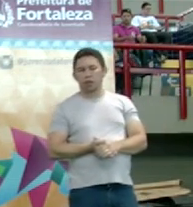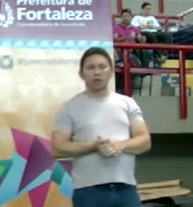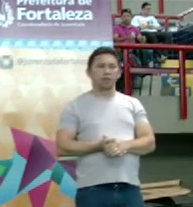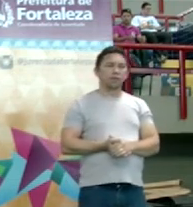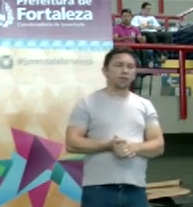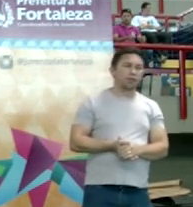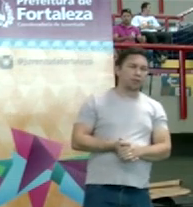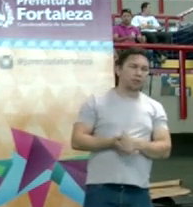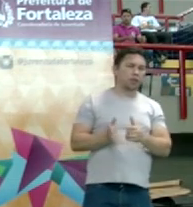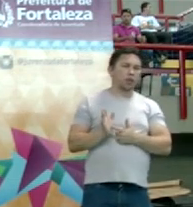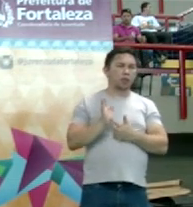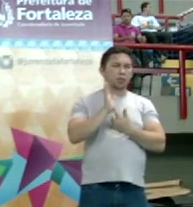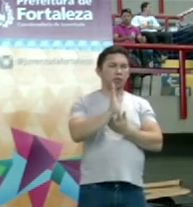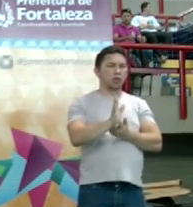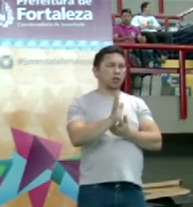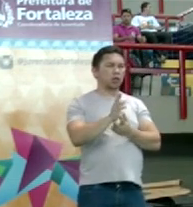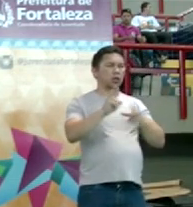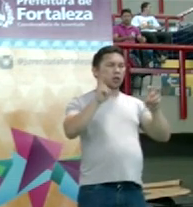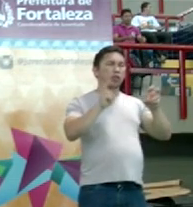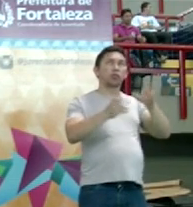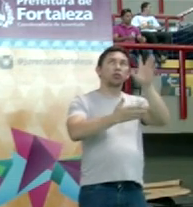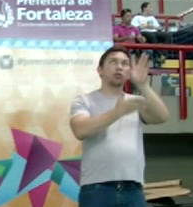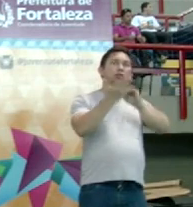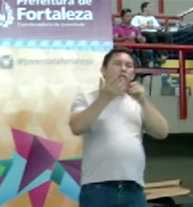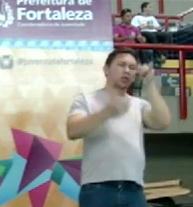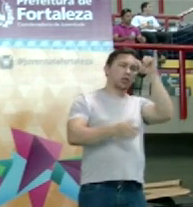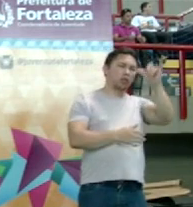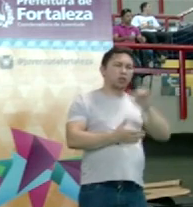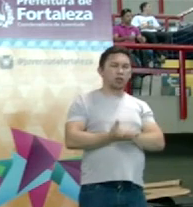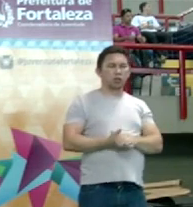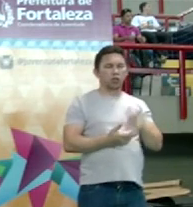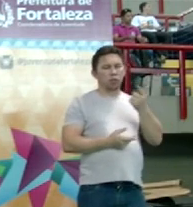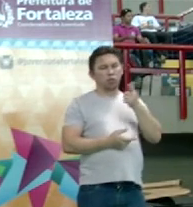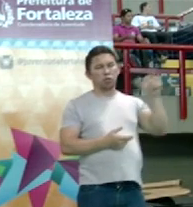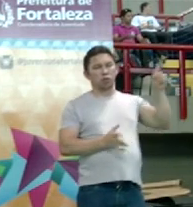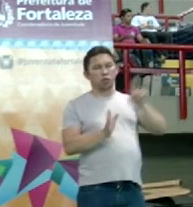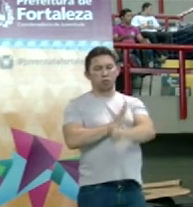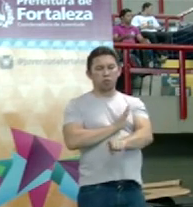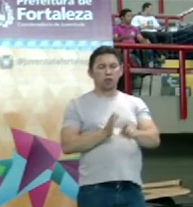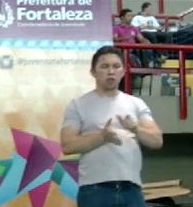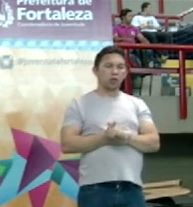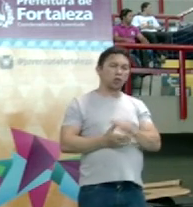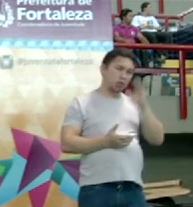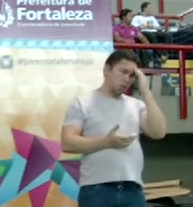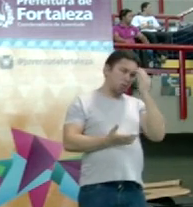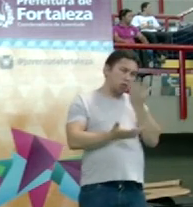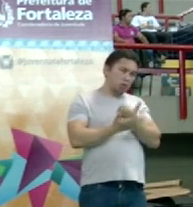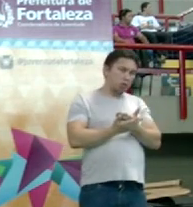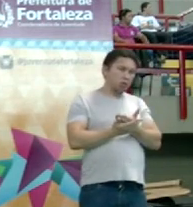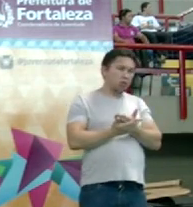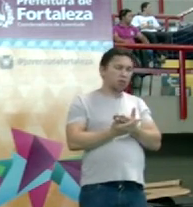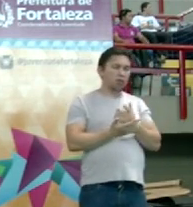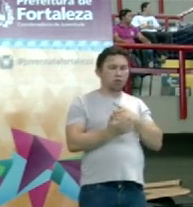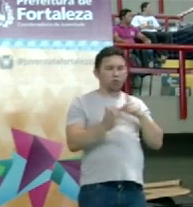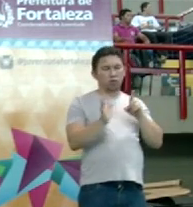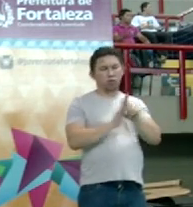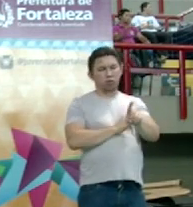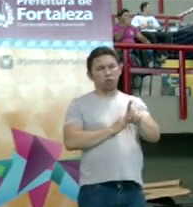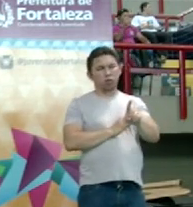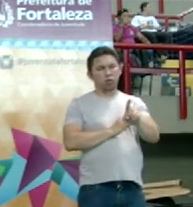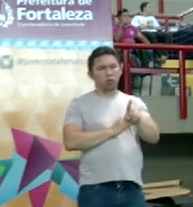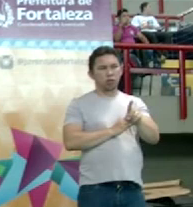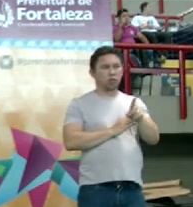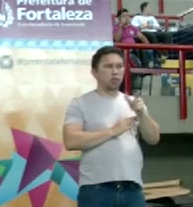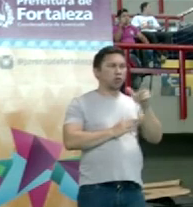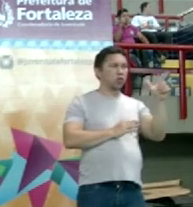Apresentando o assunto sem repeti-lo. Outra pergunta. Acredito que na pergunta